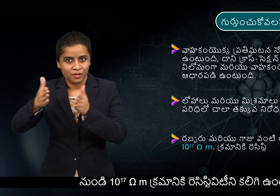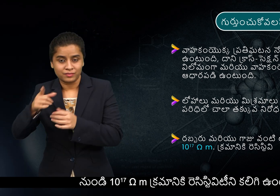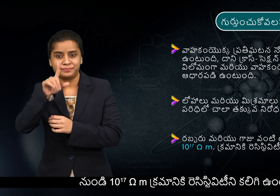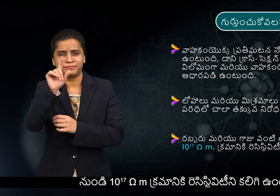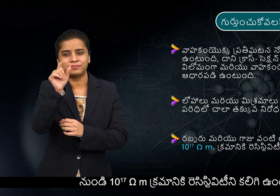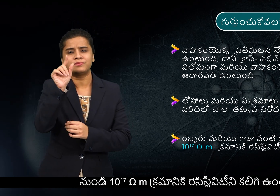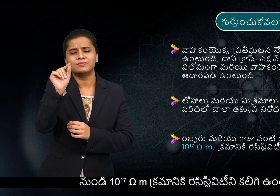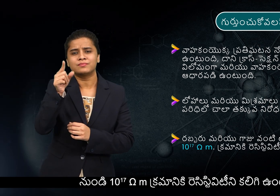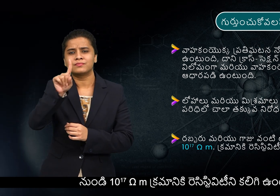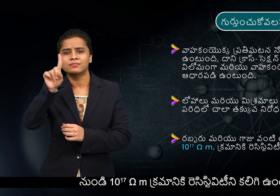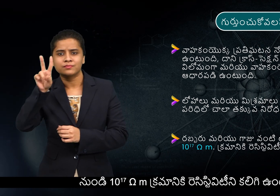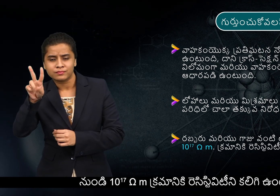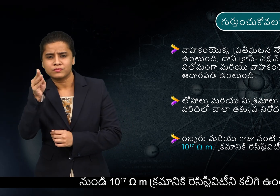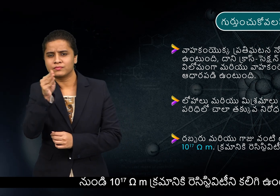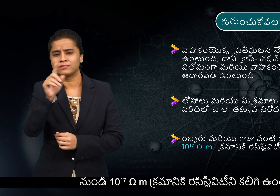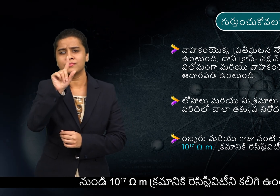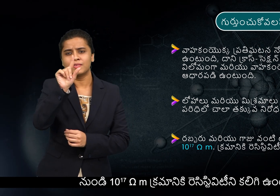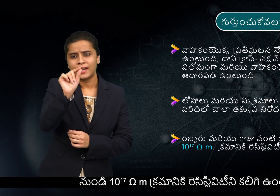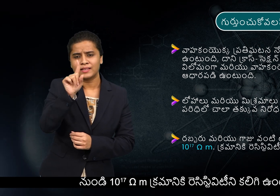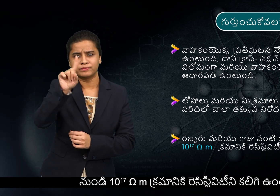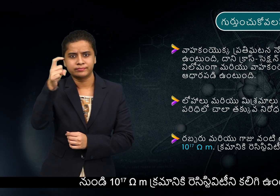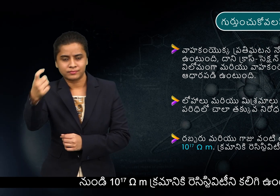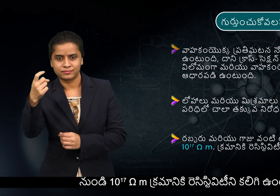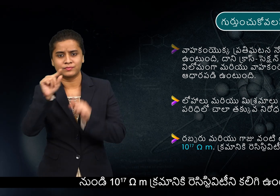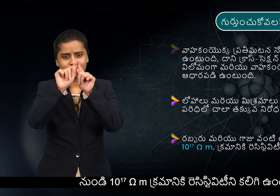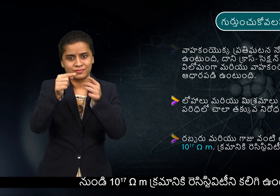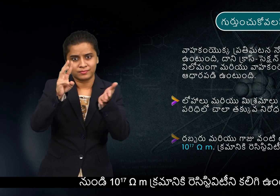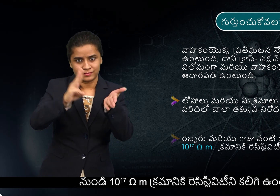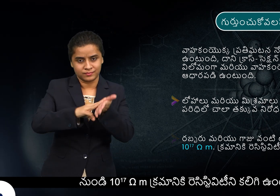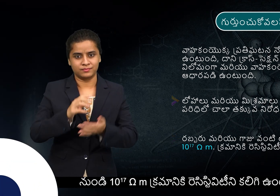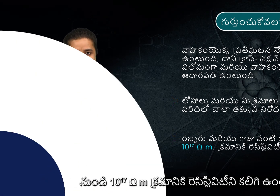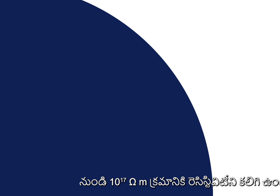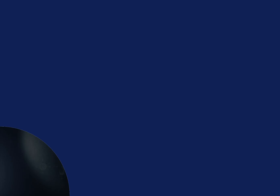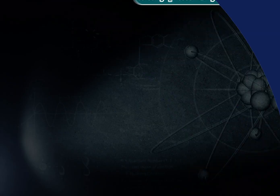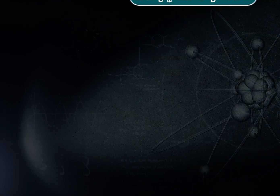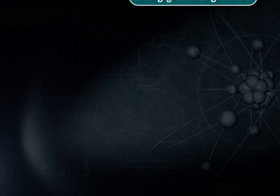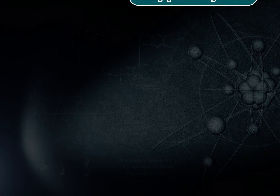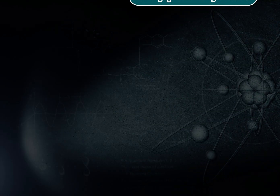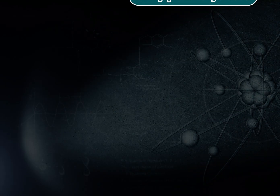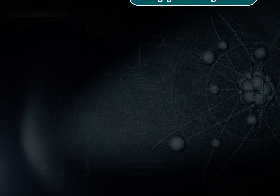10⁻17 ఓం మీటర్ క్రమానికి రెసిస్టివిటీని కలిగి ఉంటాయి.